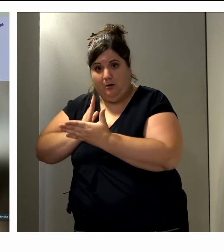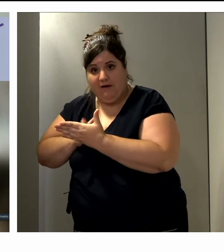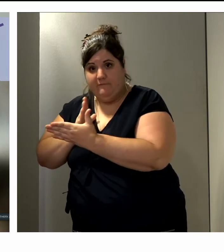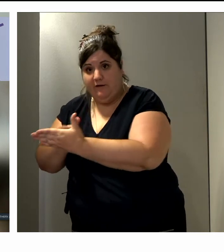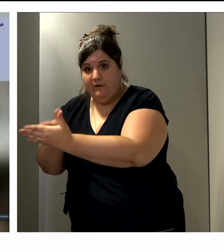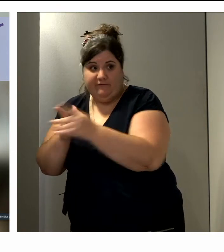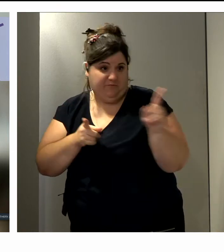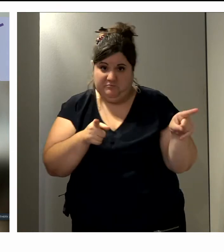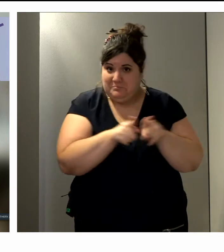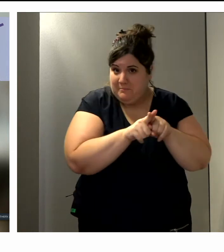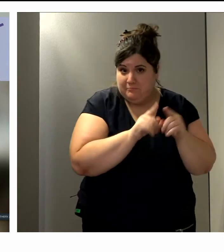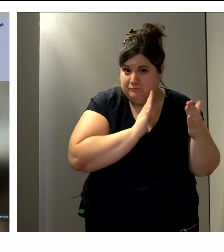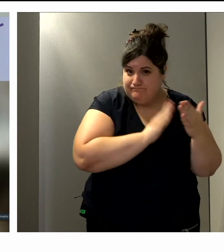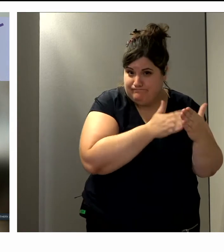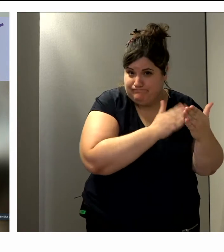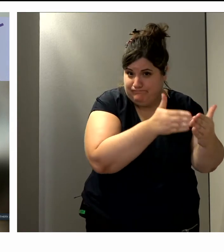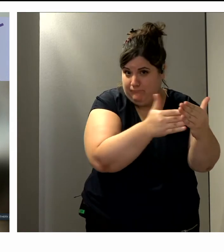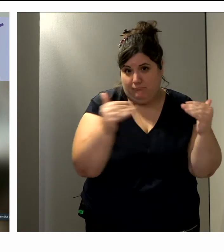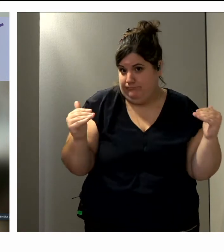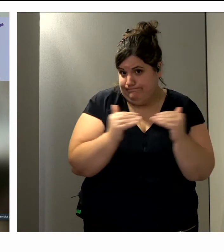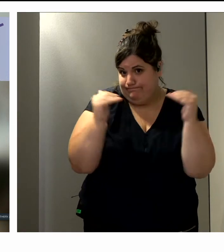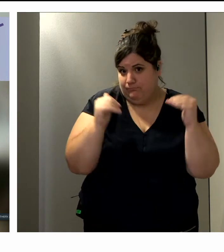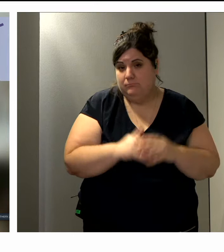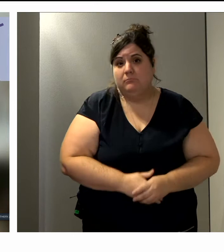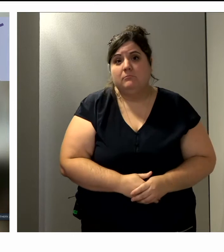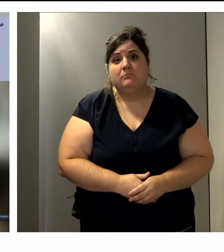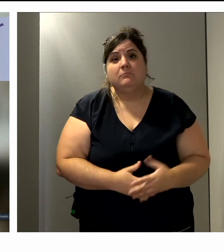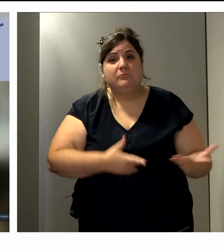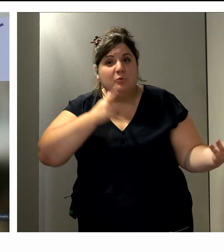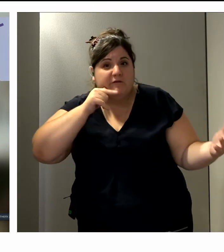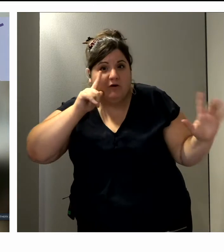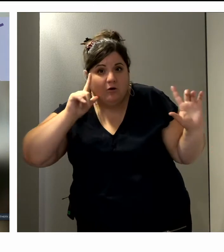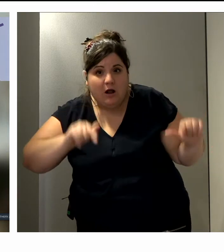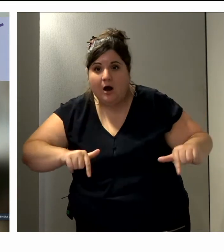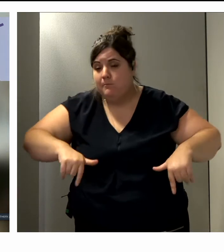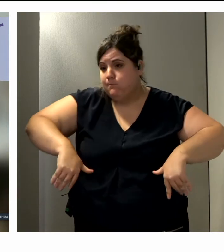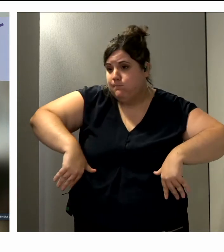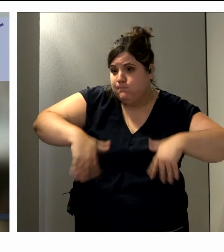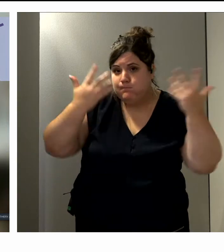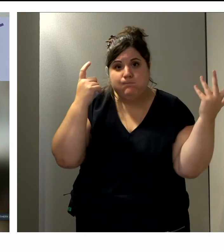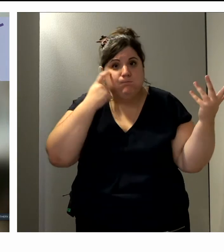Donc, qu'il y ait des efforts faits, constatés, ce n'est absolument pas étonnant. Est-ce que